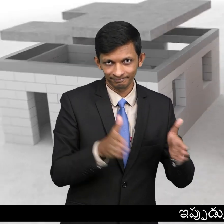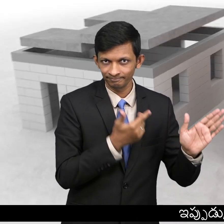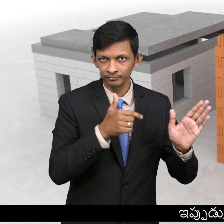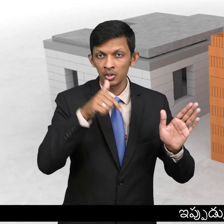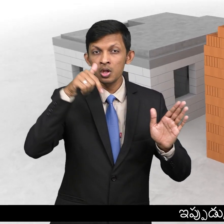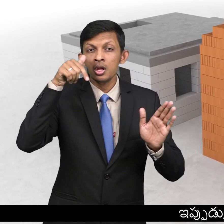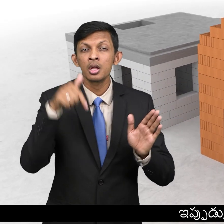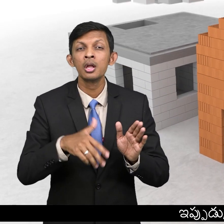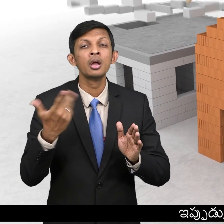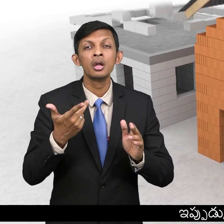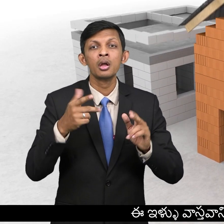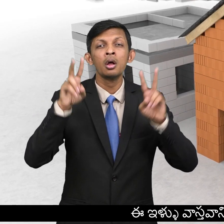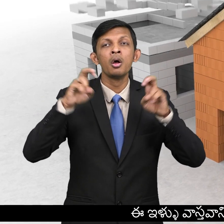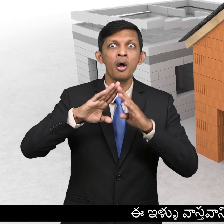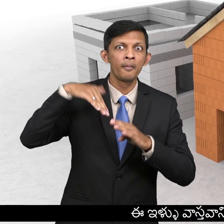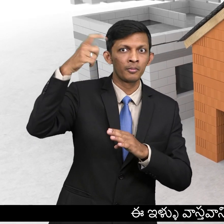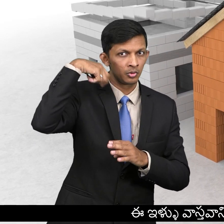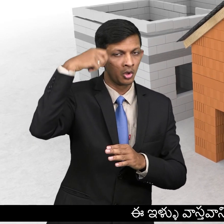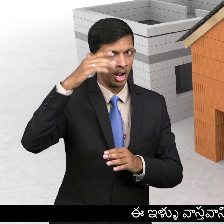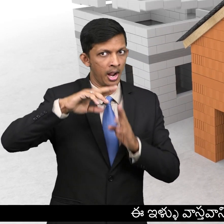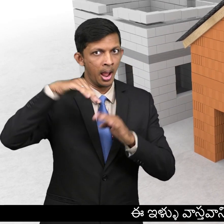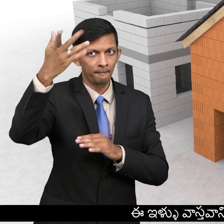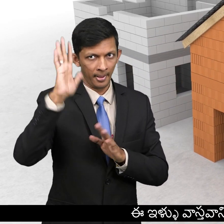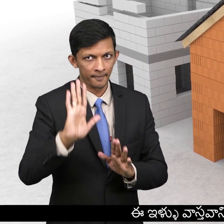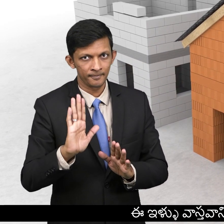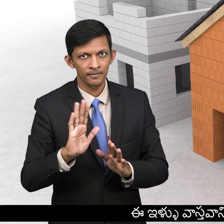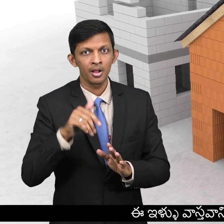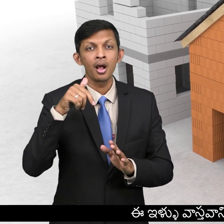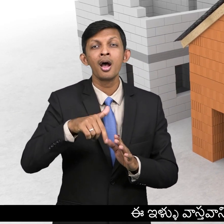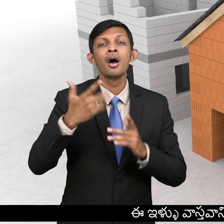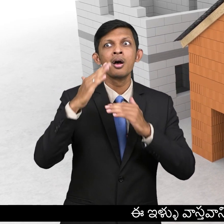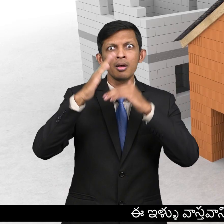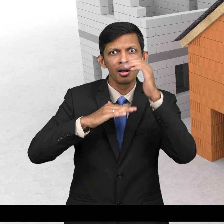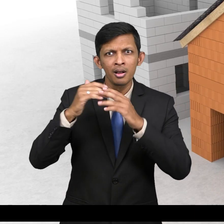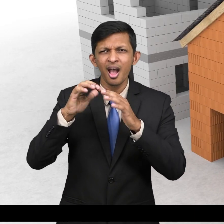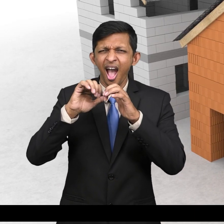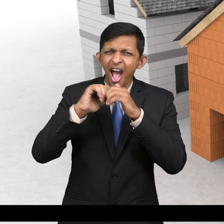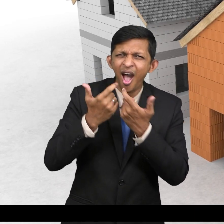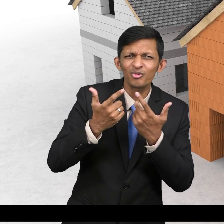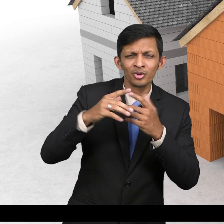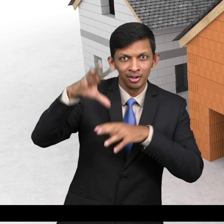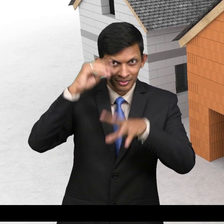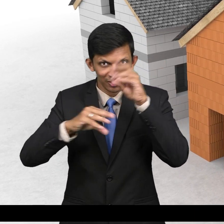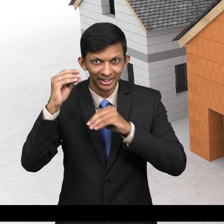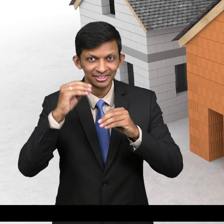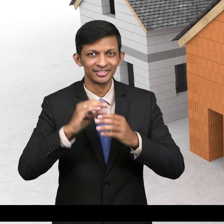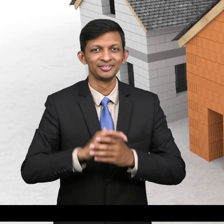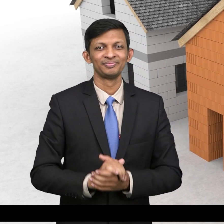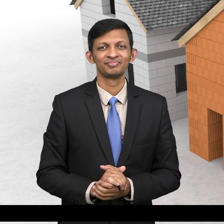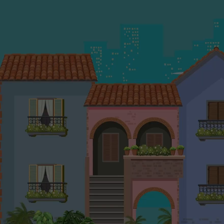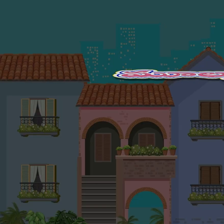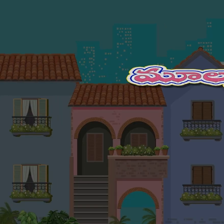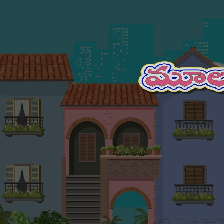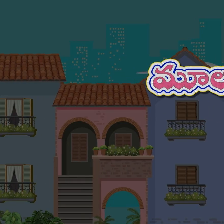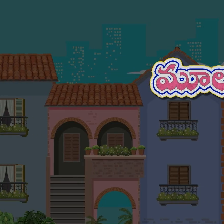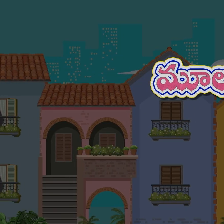ఇప్పుడు ముందుకు వెళ్ళి ఈ ఇళ్ళు వాస్తవానికి ఎలా నిర్మించబడ్డాయో తదుపరి వీడియోలో తెలుసుకుందాం.